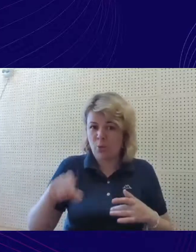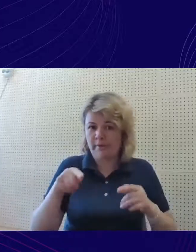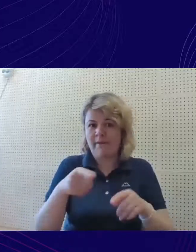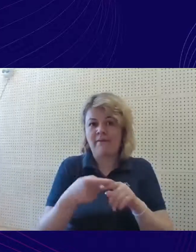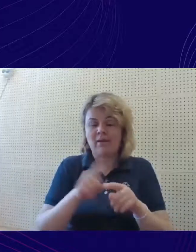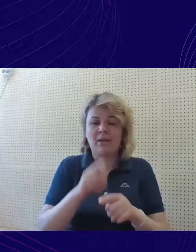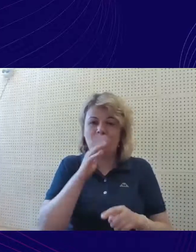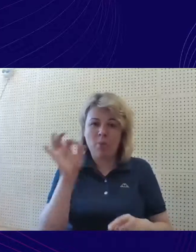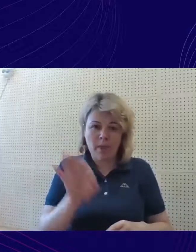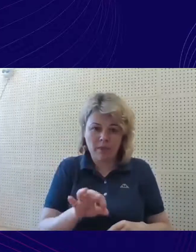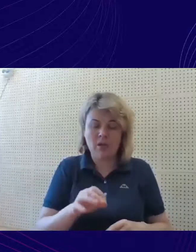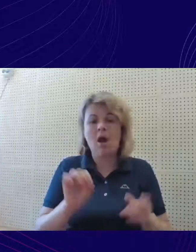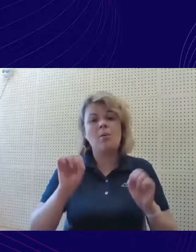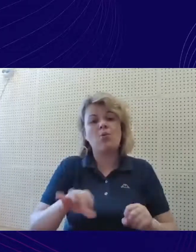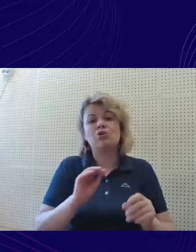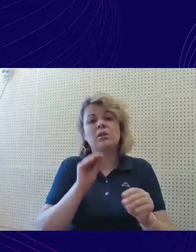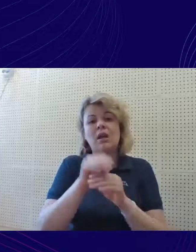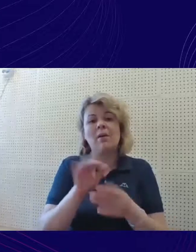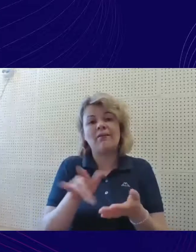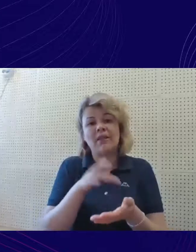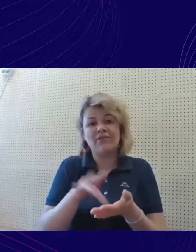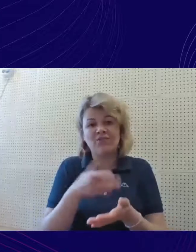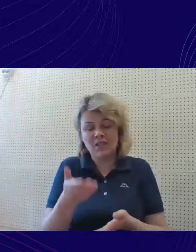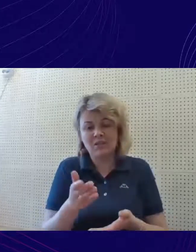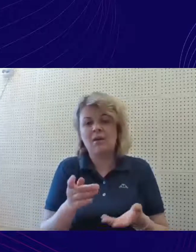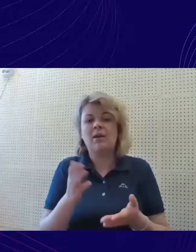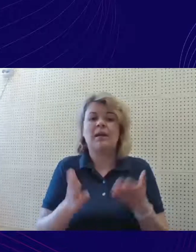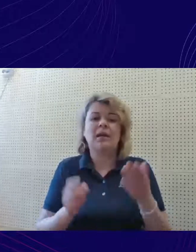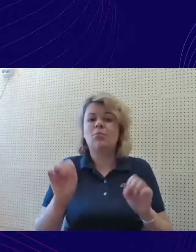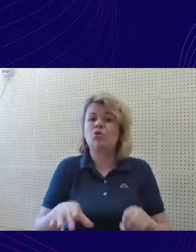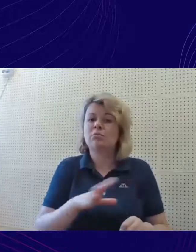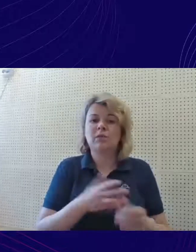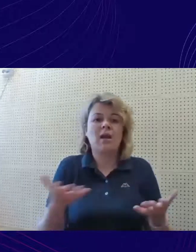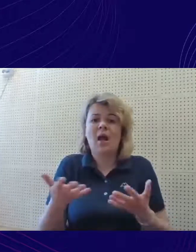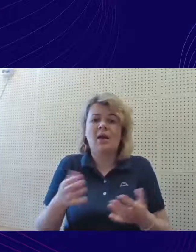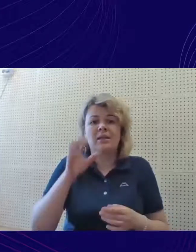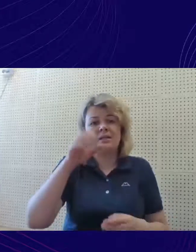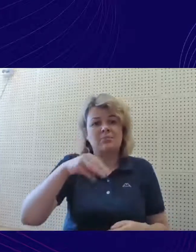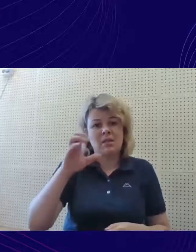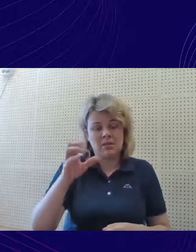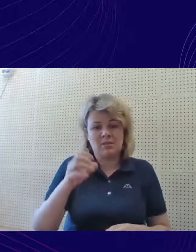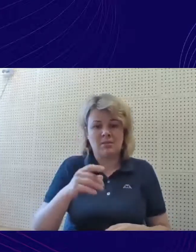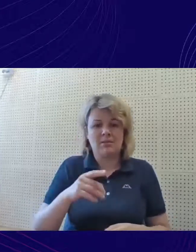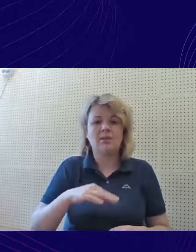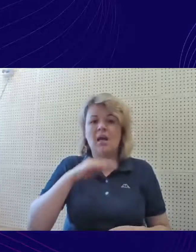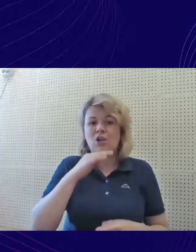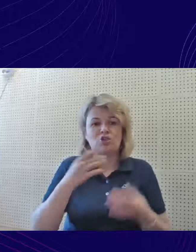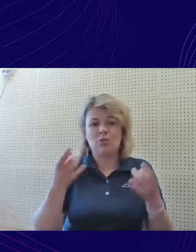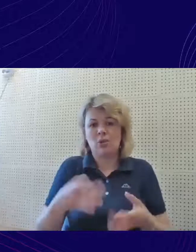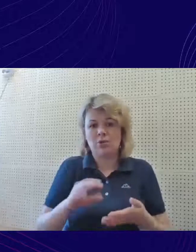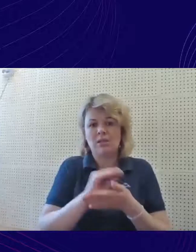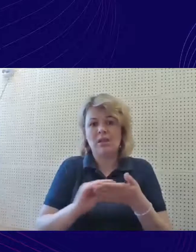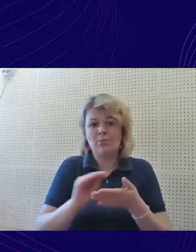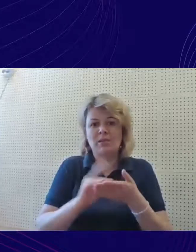вот такой дневник. Это может быть смс-ка, да, ну, достаточно просто написать